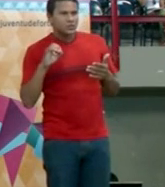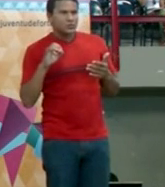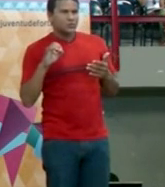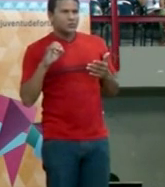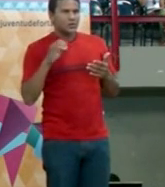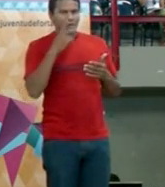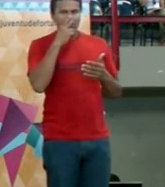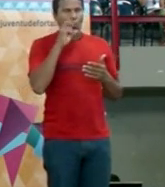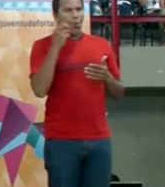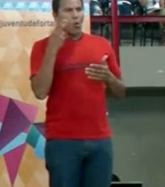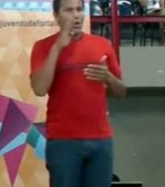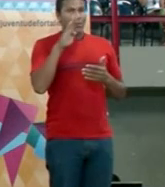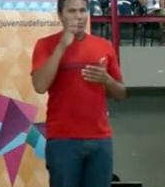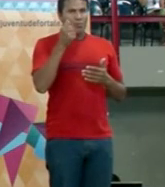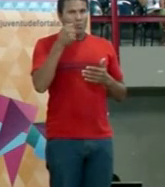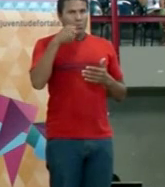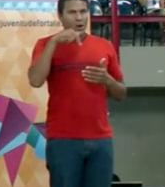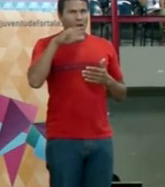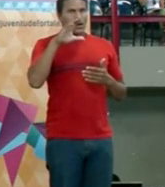bancário,